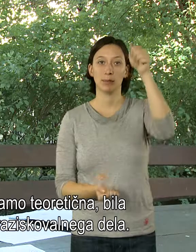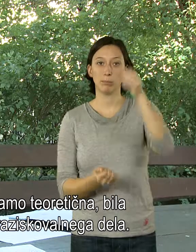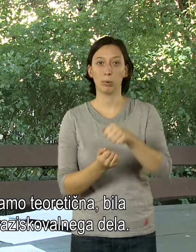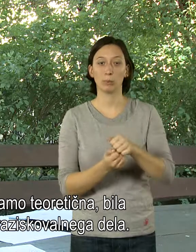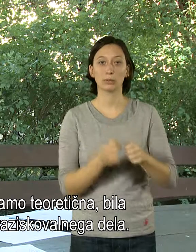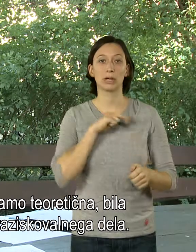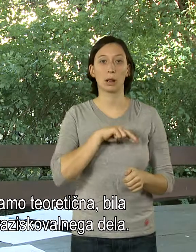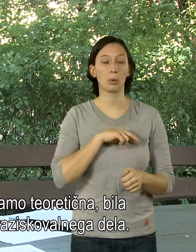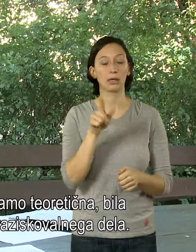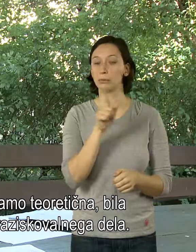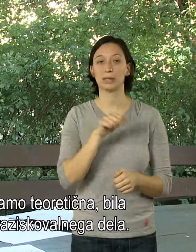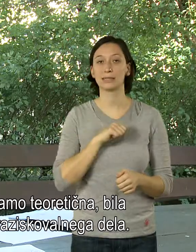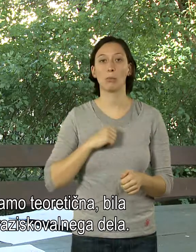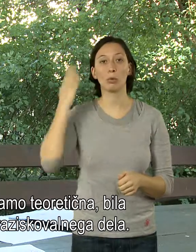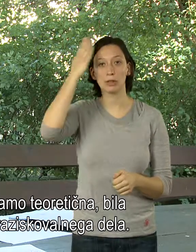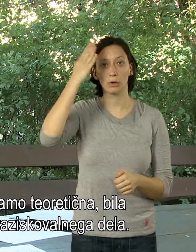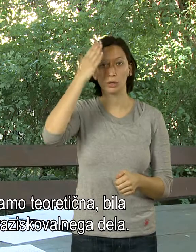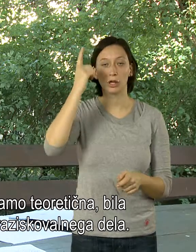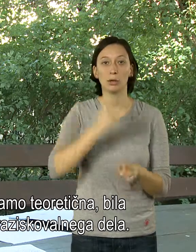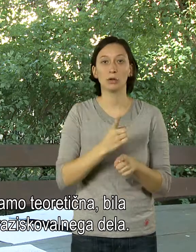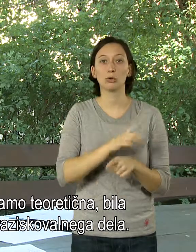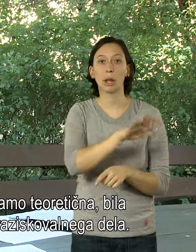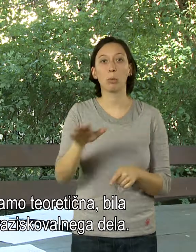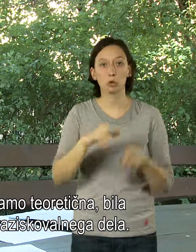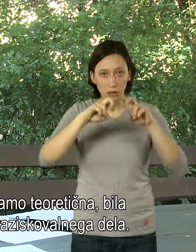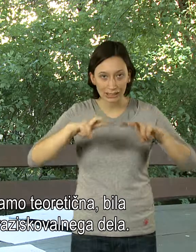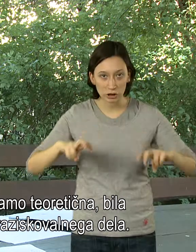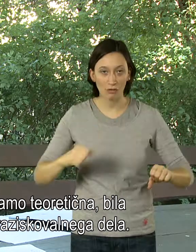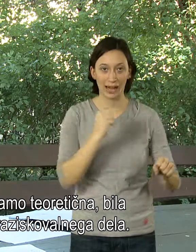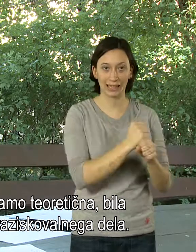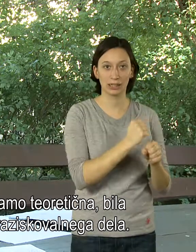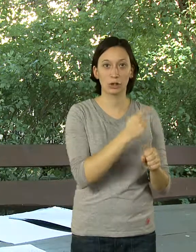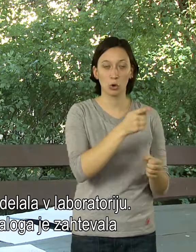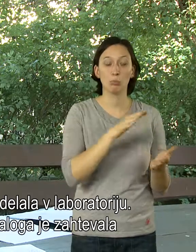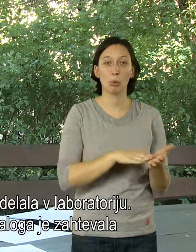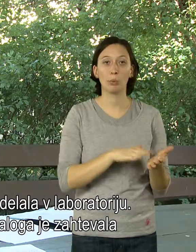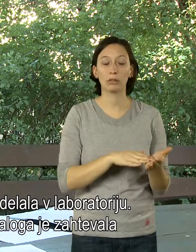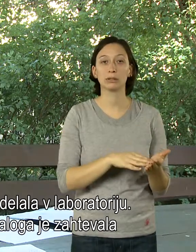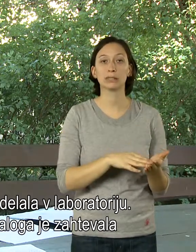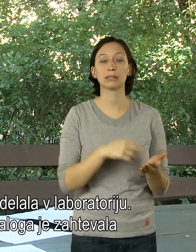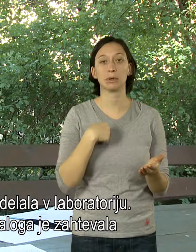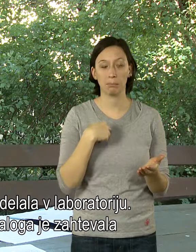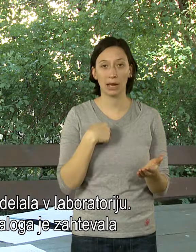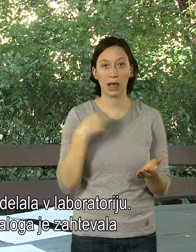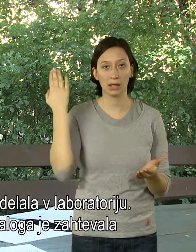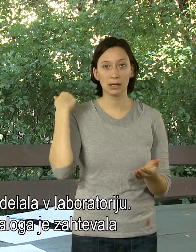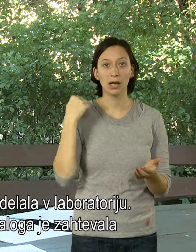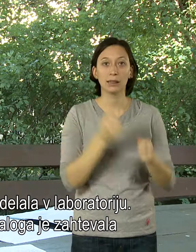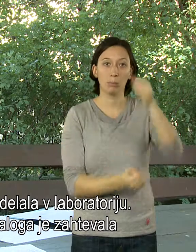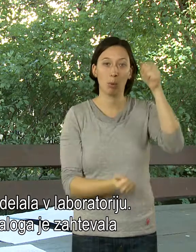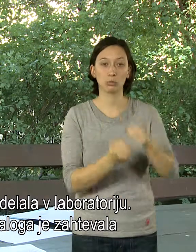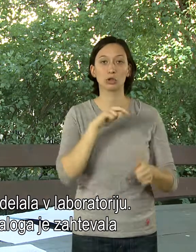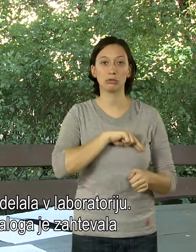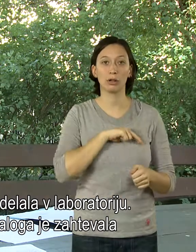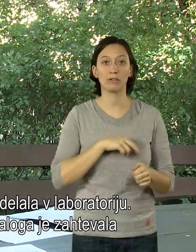Diplomska ni bila samo teoretična, je bila pa tudi na področju raziskovalnega dela, kar pomeni, da sem imela diplomsko